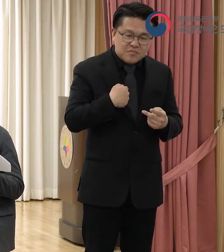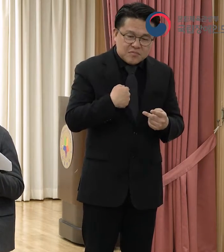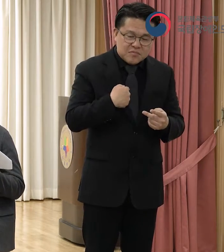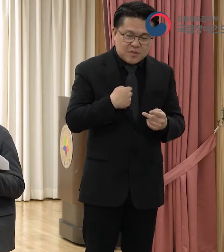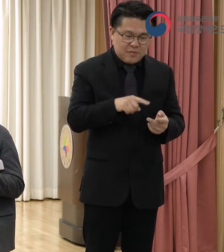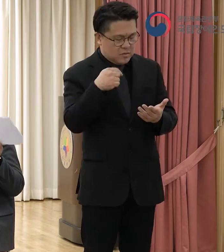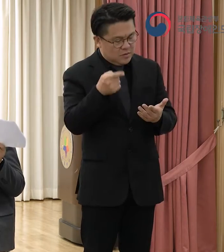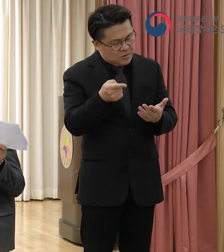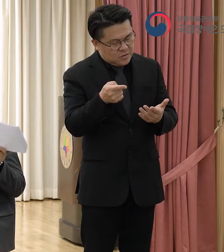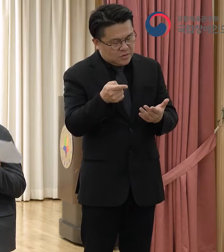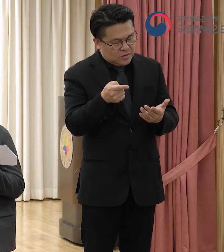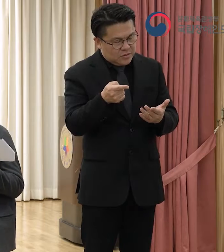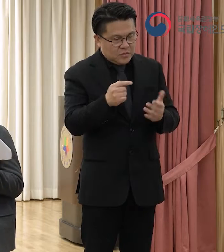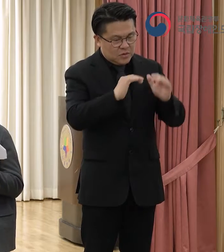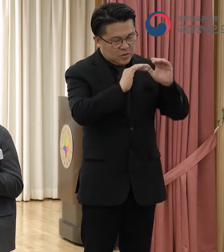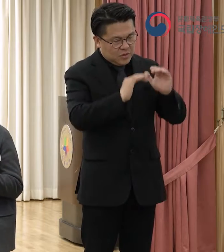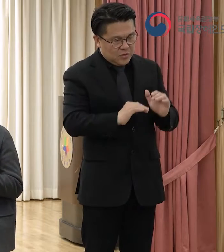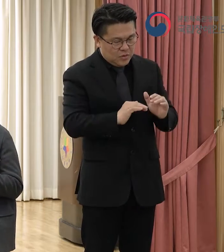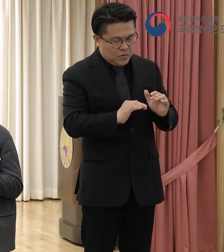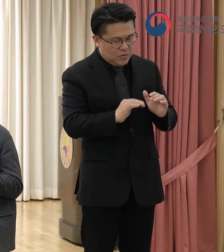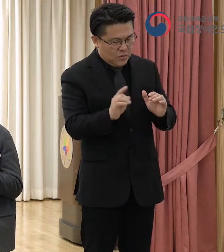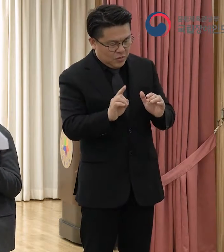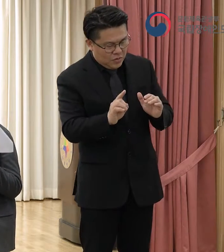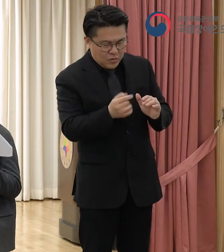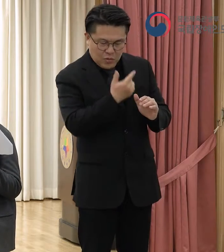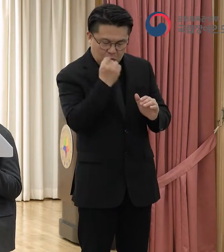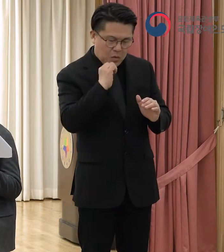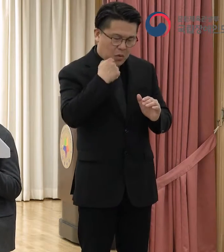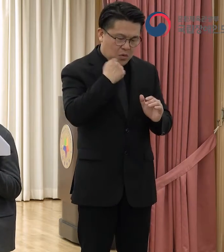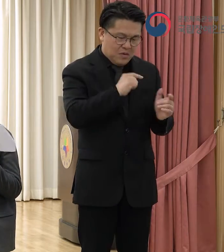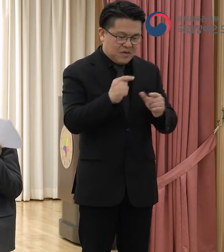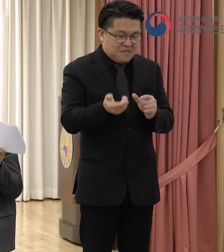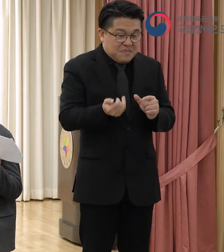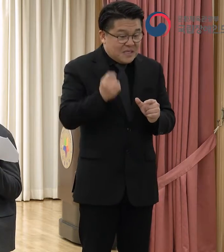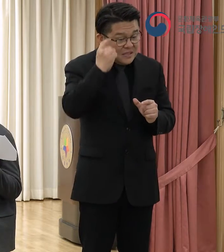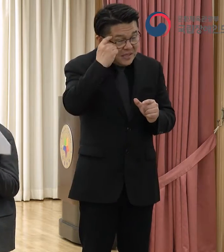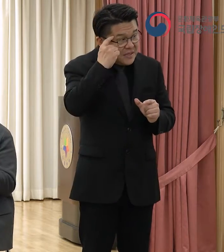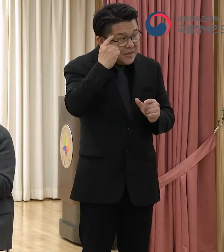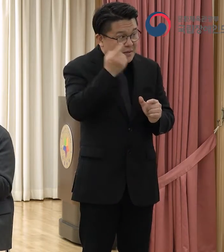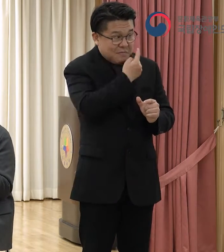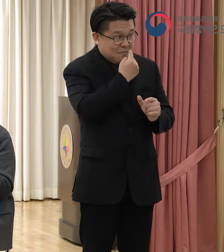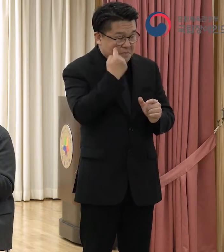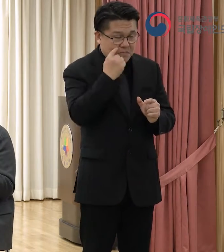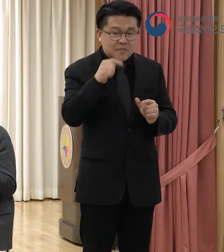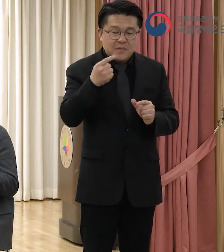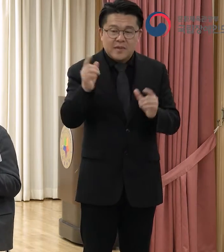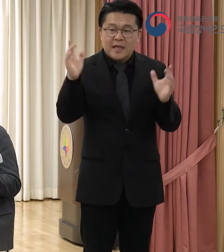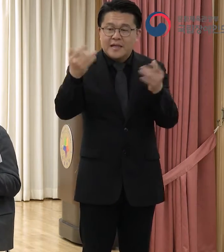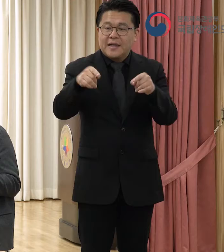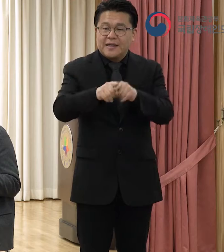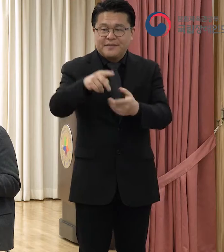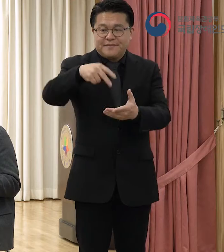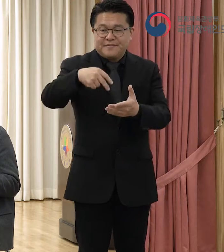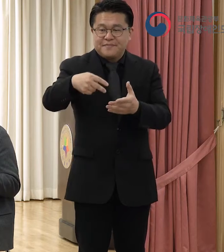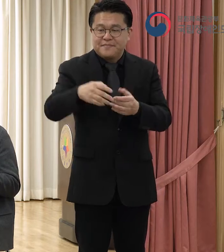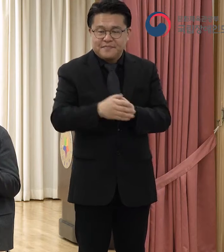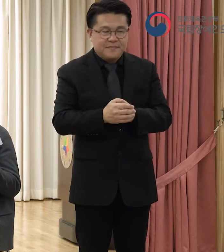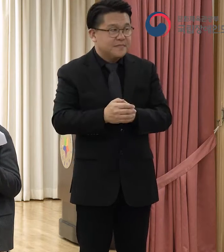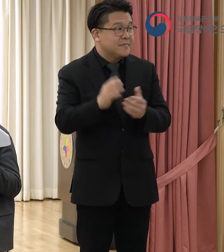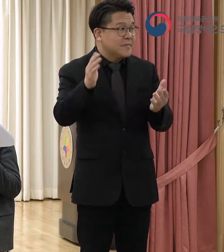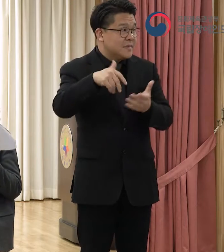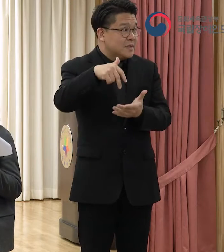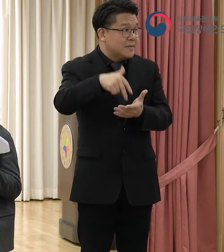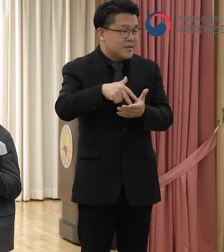다 읽고 이 어떤 부분이 조금 부족할 수 있겠다, 어렵겠다는 것들을 체크한 다음에 아이들하고 또 같이 읽어봐요. 그럼 이제 아이들이